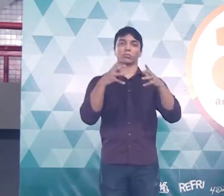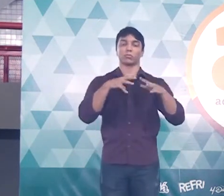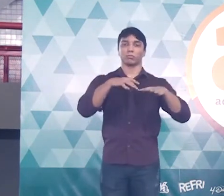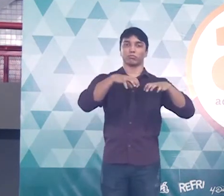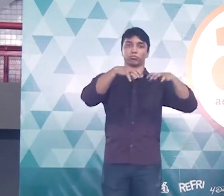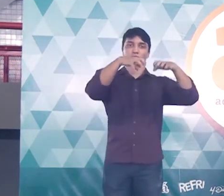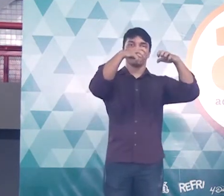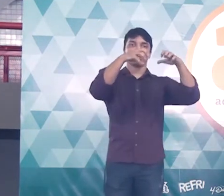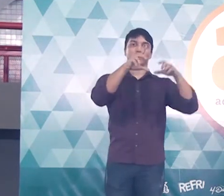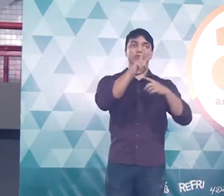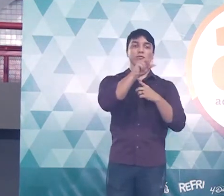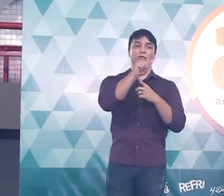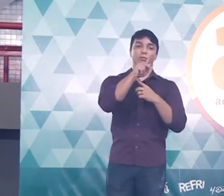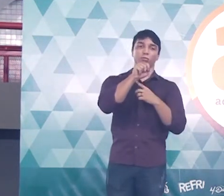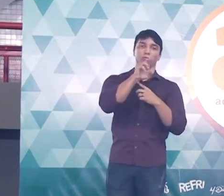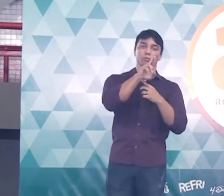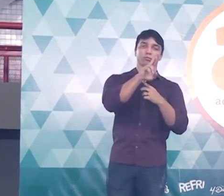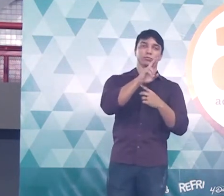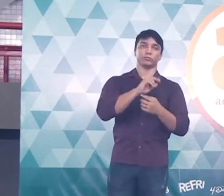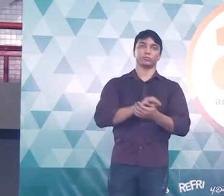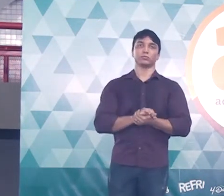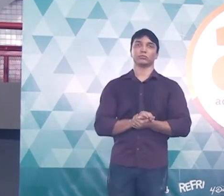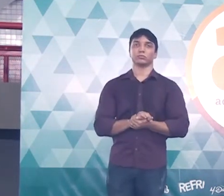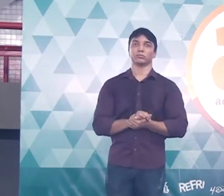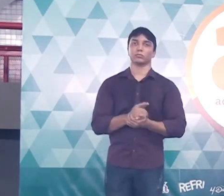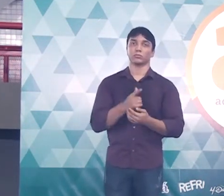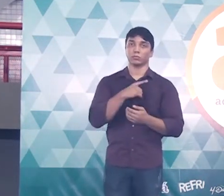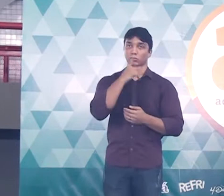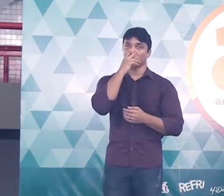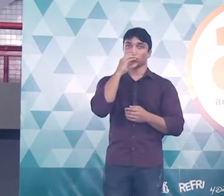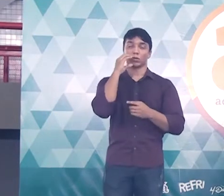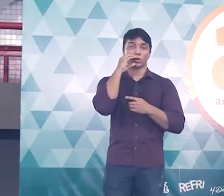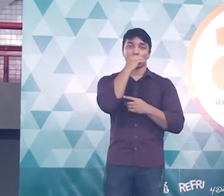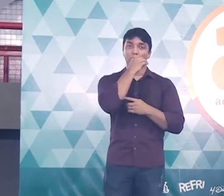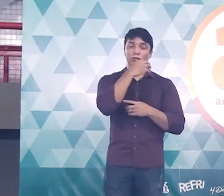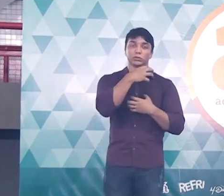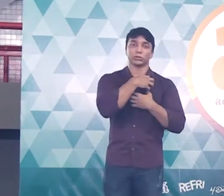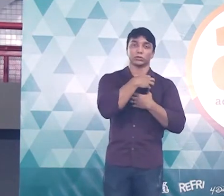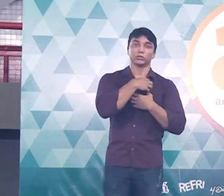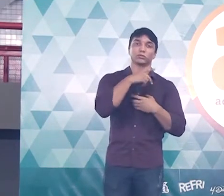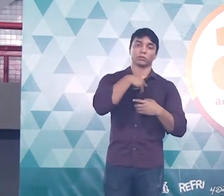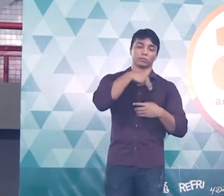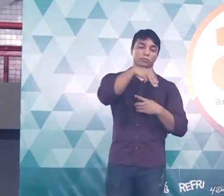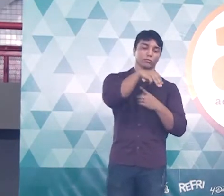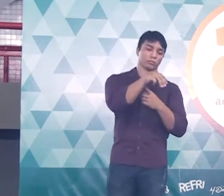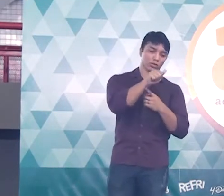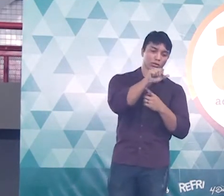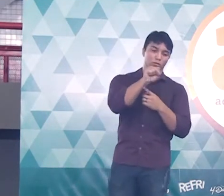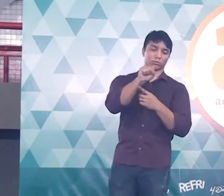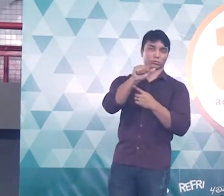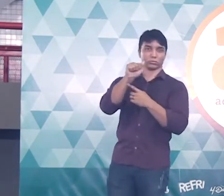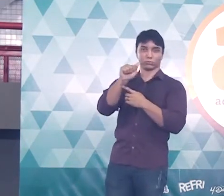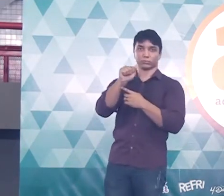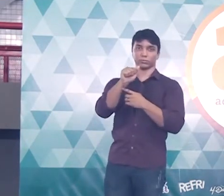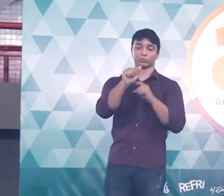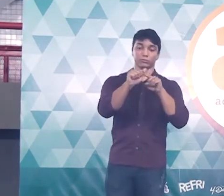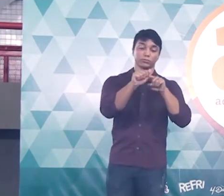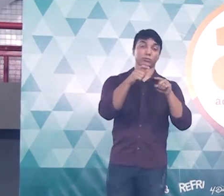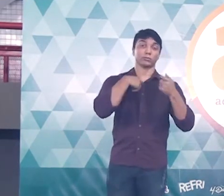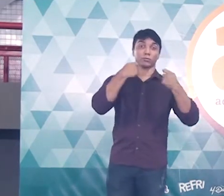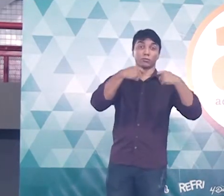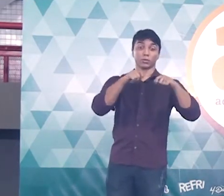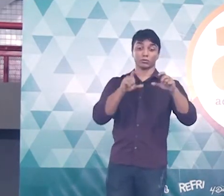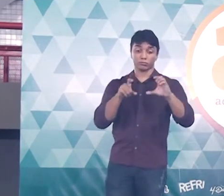transforme em vapor. Então o calor sensível é a massa, o calor específico que depende